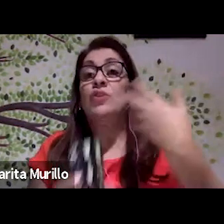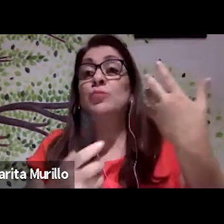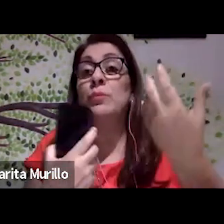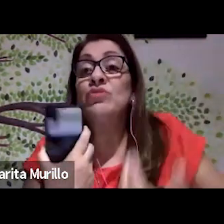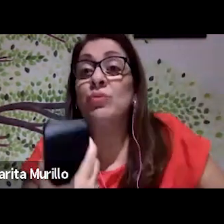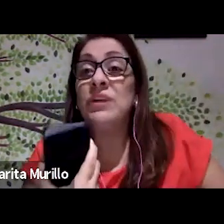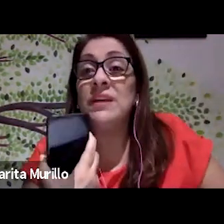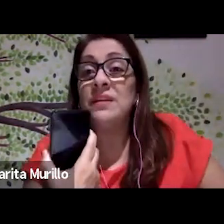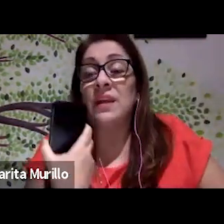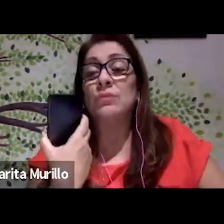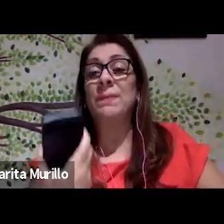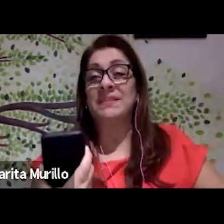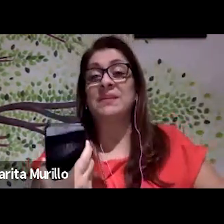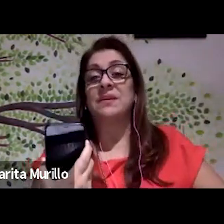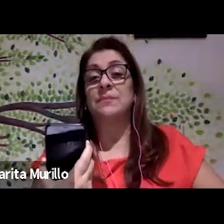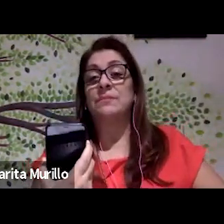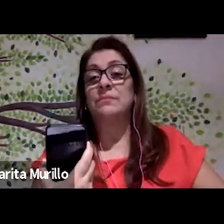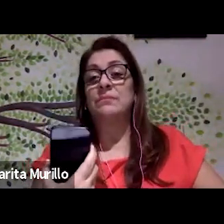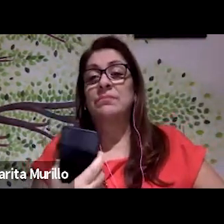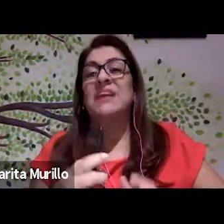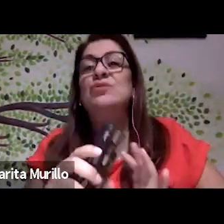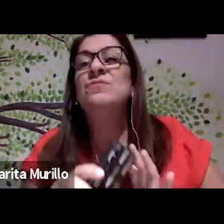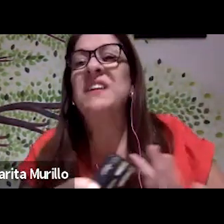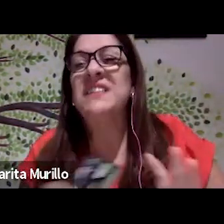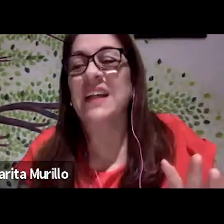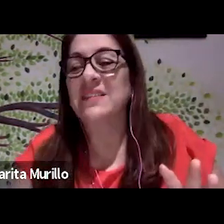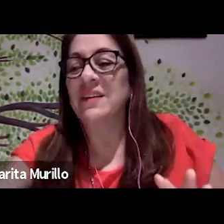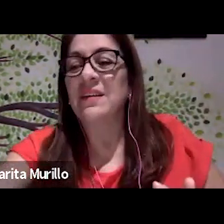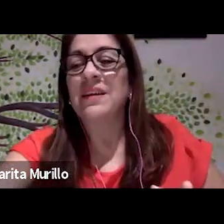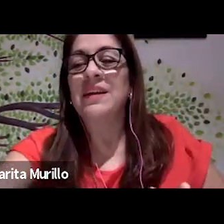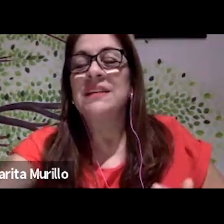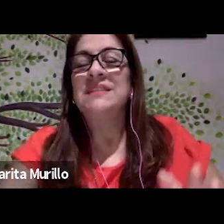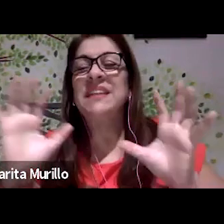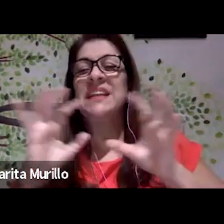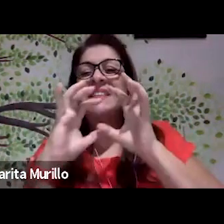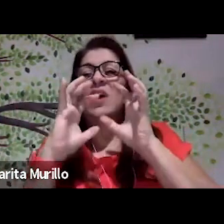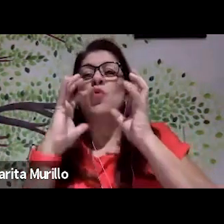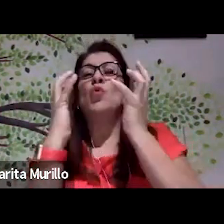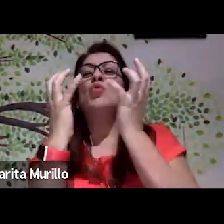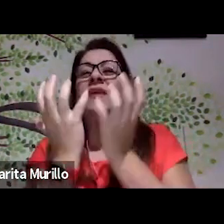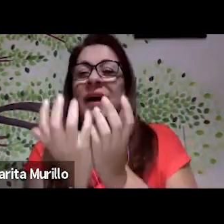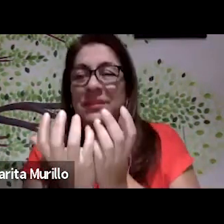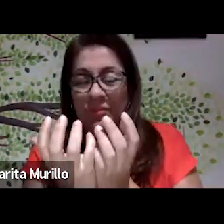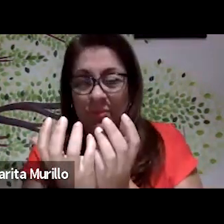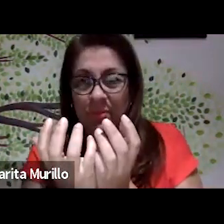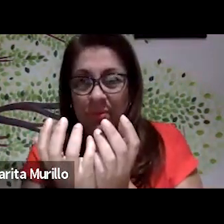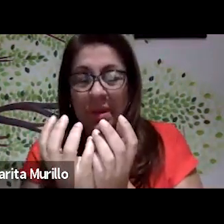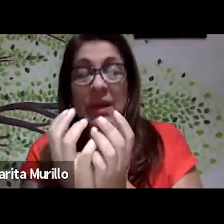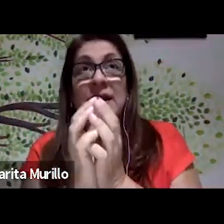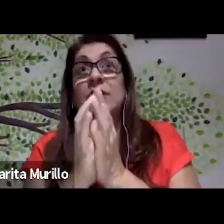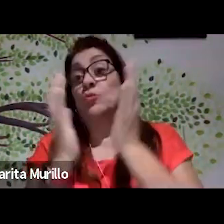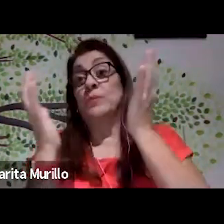y nos podemos reunir en una pantalla eso es fascinante sentir esa unidad